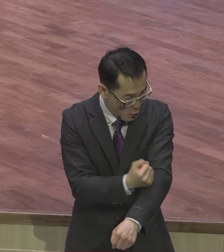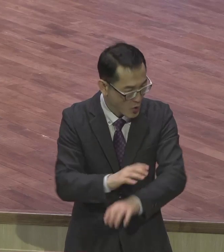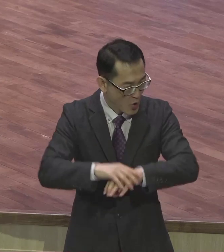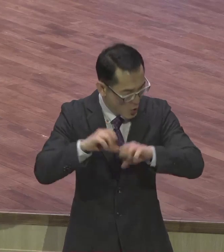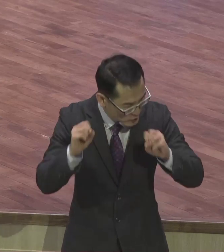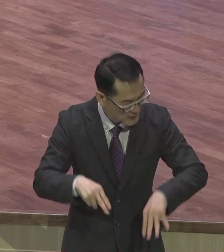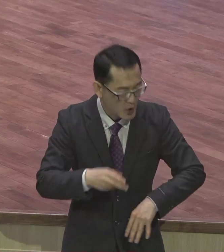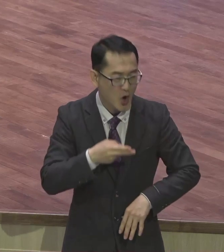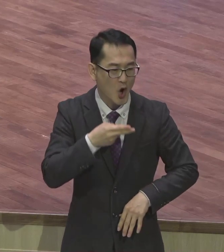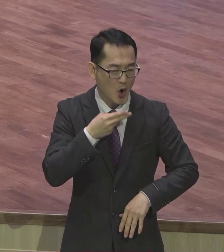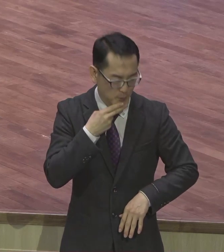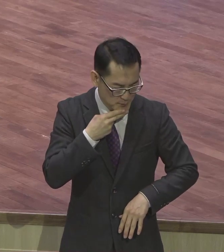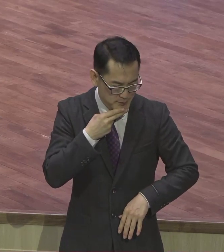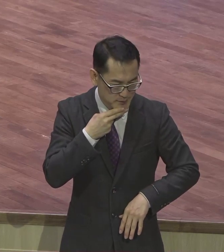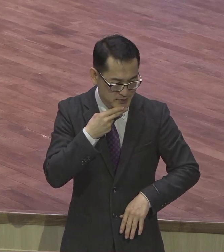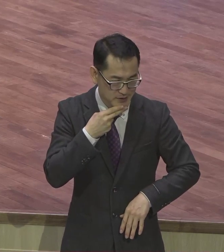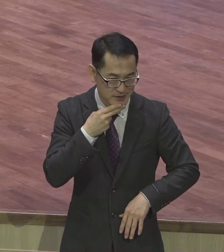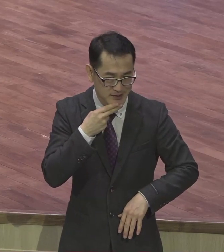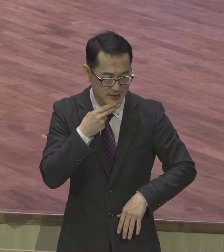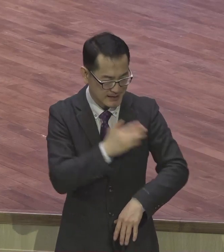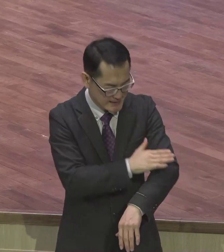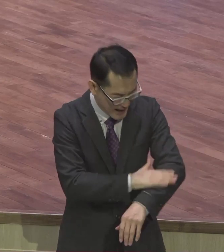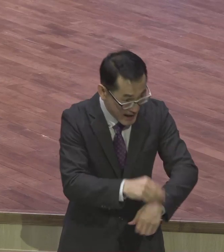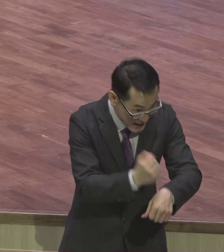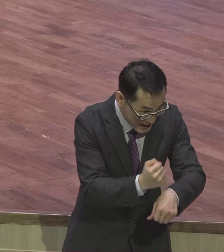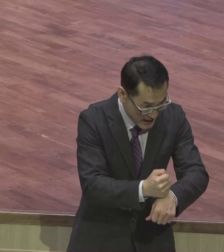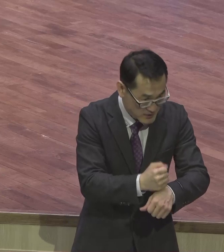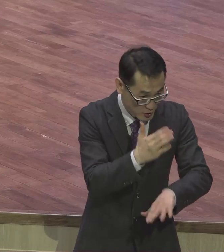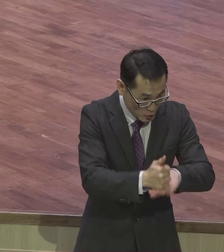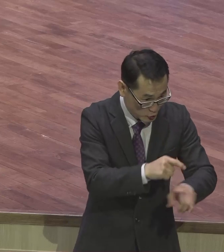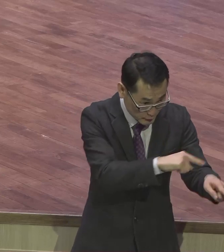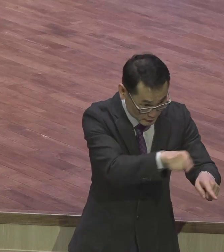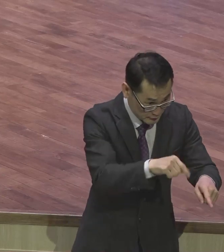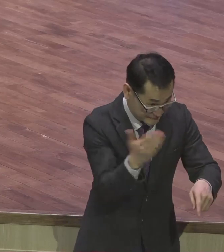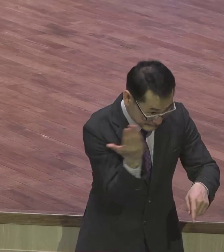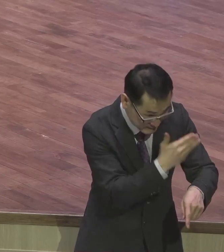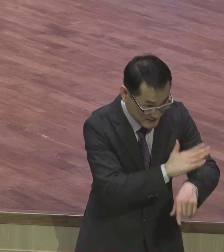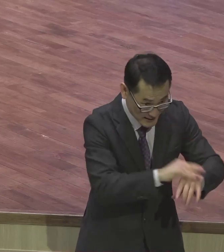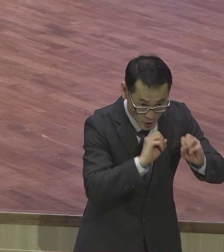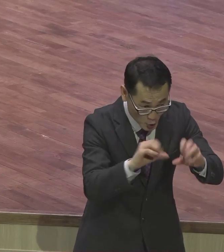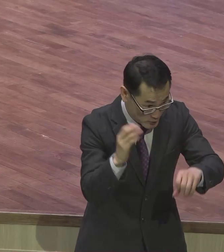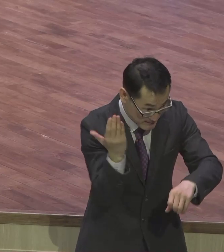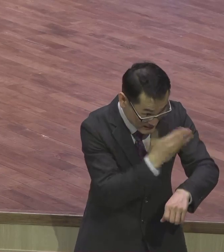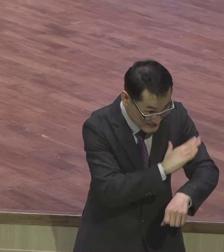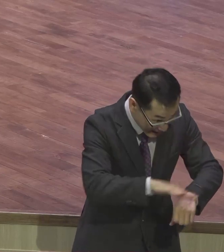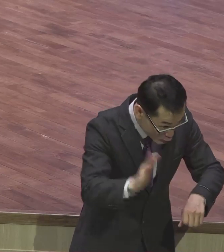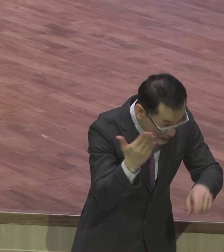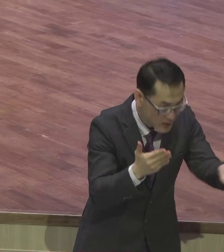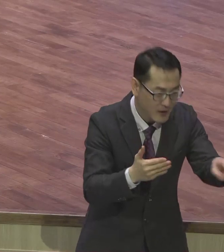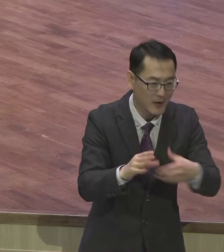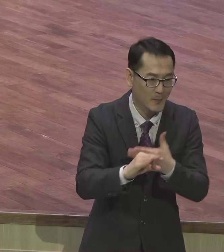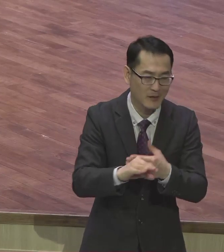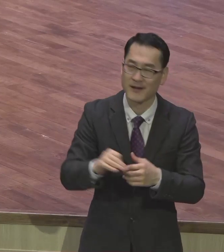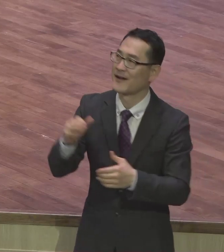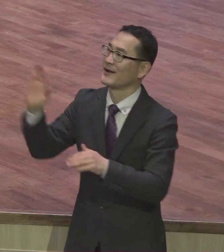그리스도 나래 내가 자랑할 것이 있게 하려 합니다. 하나님이 원하시는 것이며요 우리가 빛의 자녀로